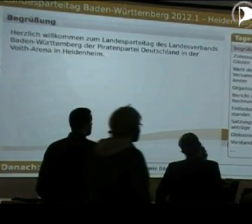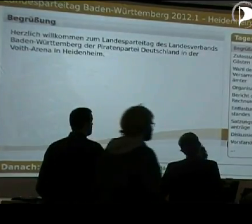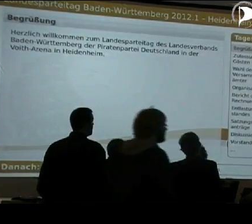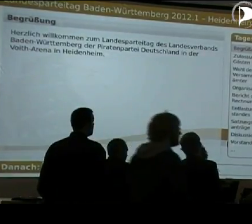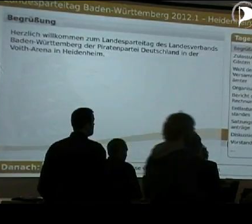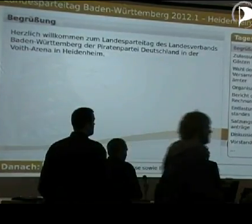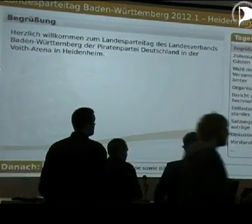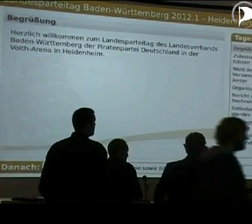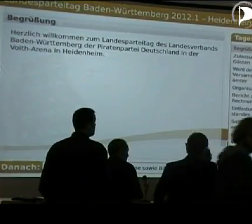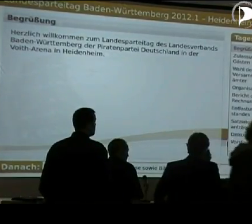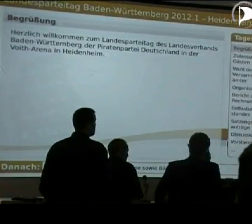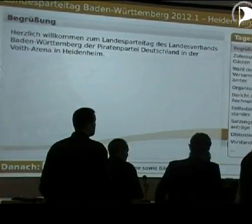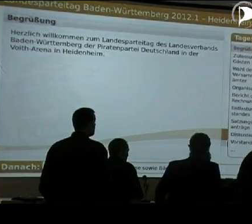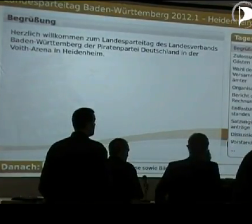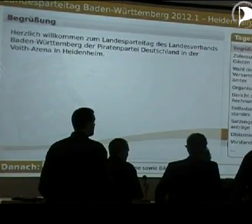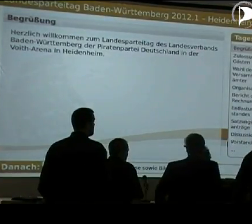franken